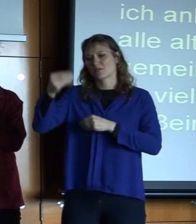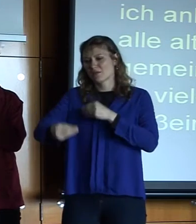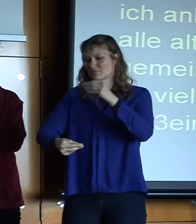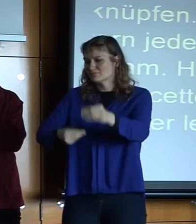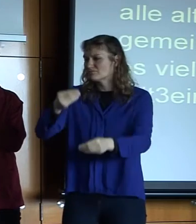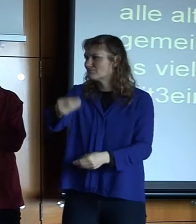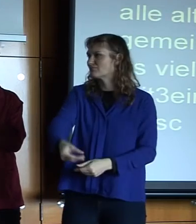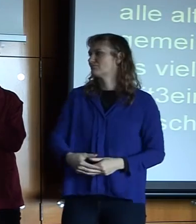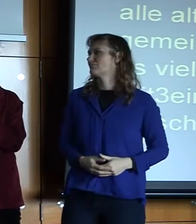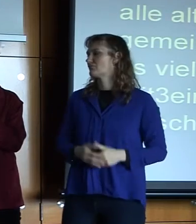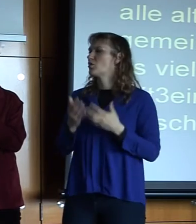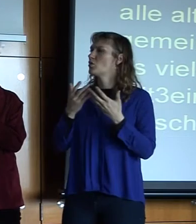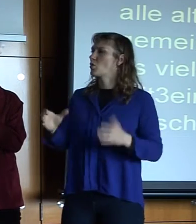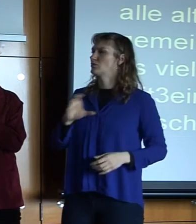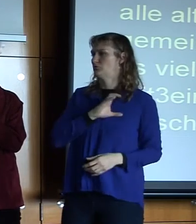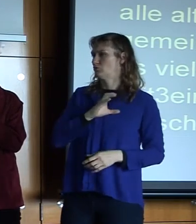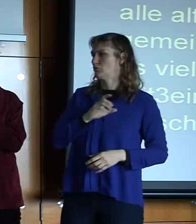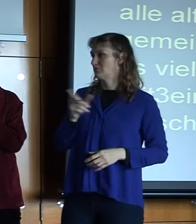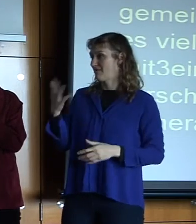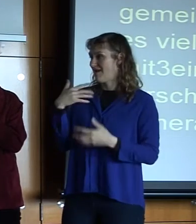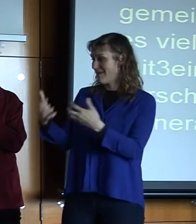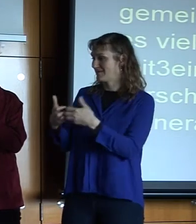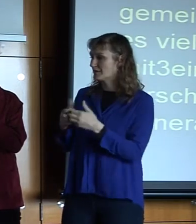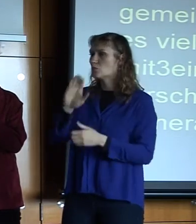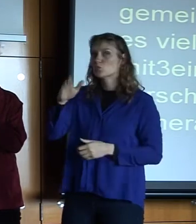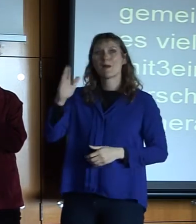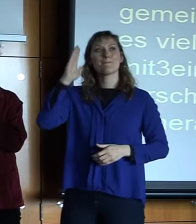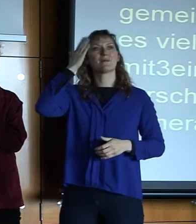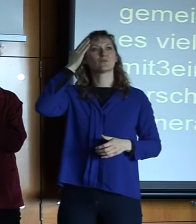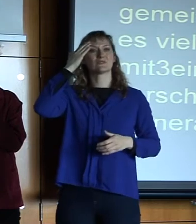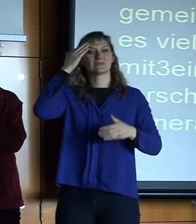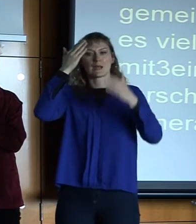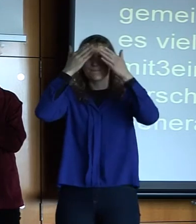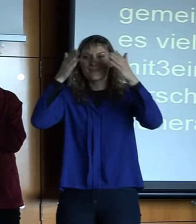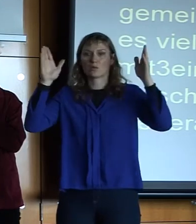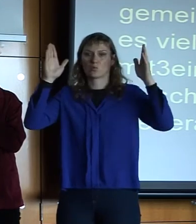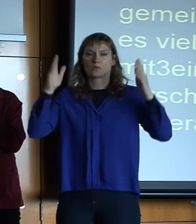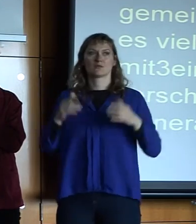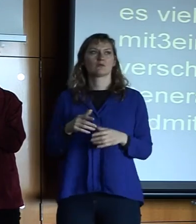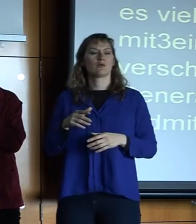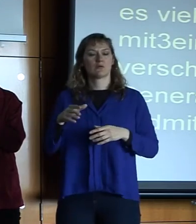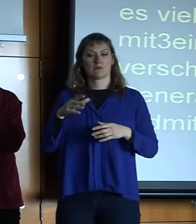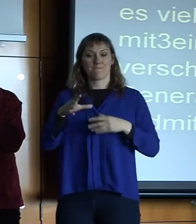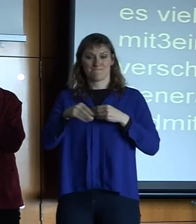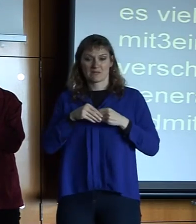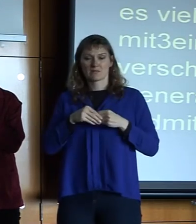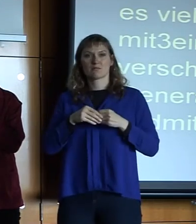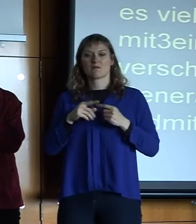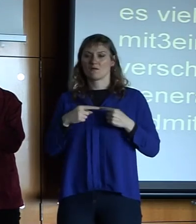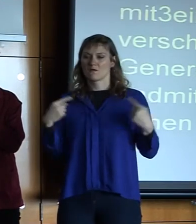denke, das ist eine große Chance, was du angesprochen hast, diese Bewusstseinsbildung, voneinander, miteinander zu lernen, was auch